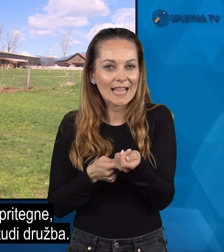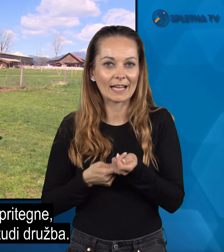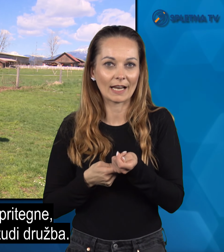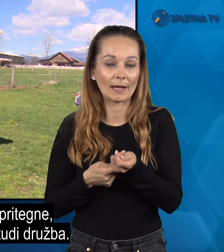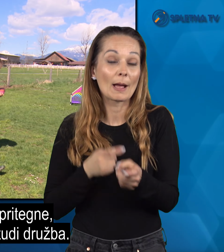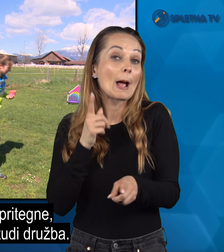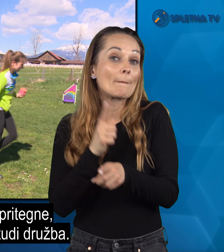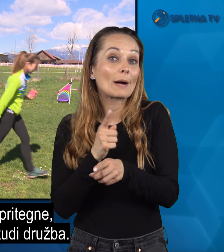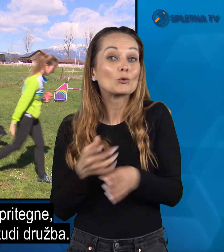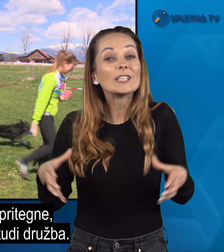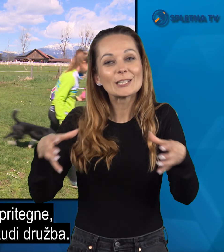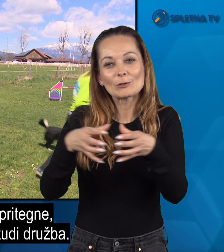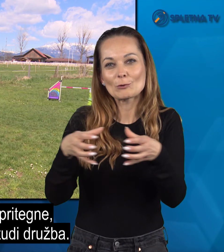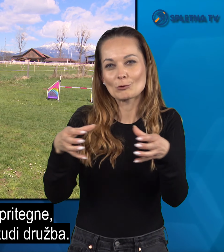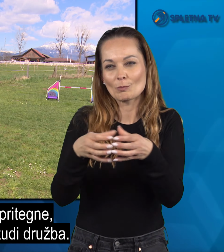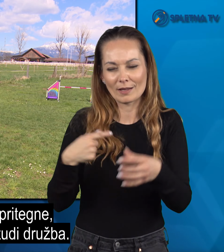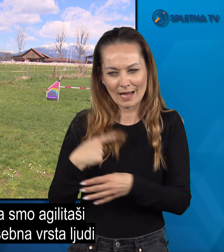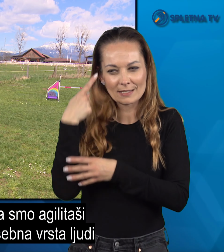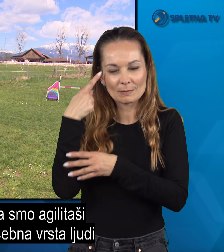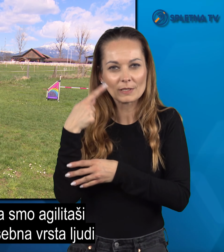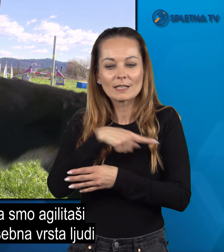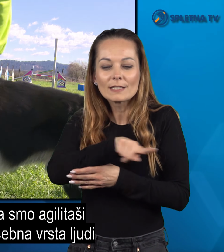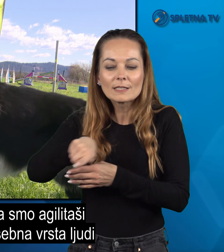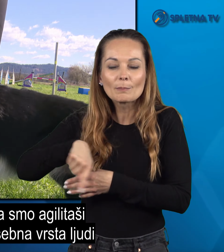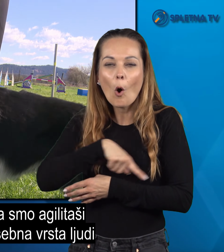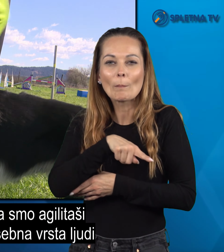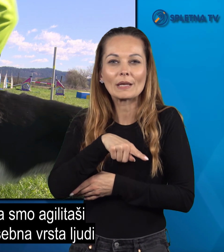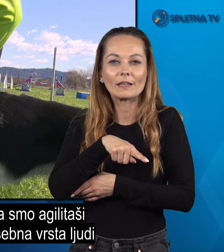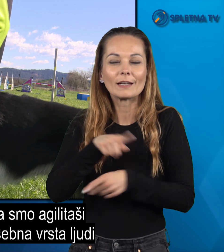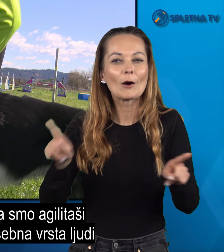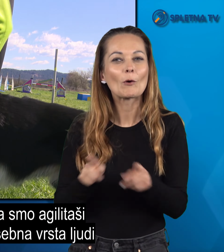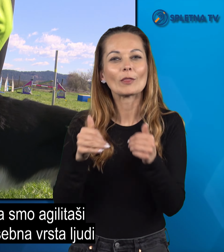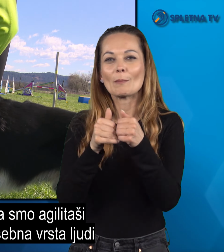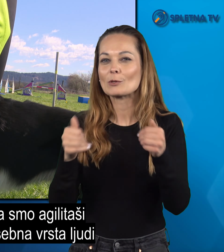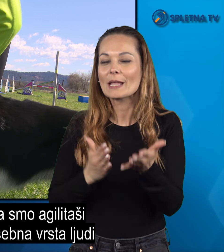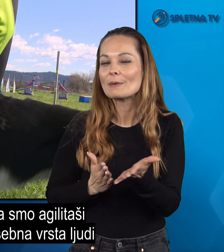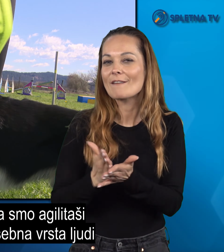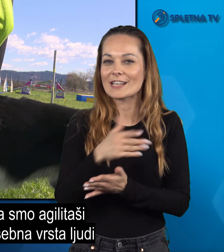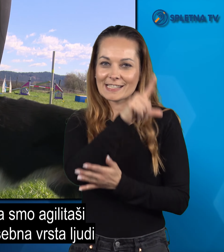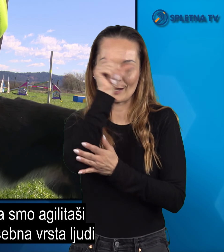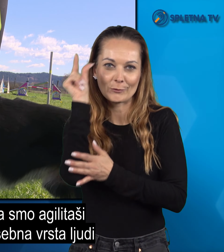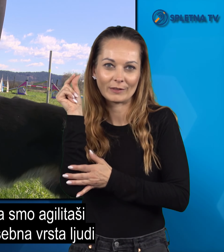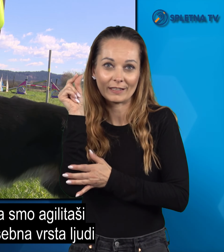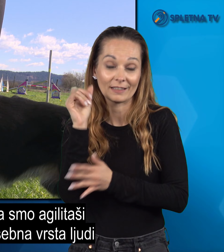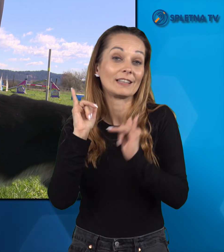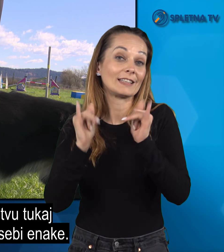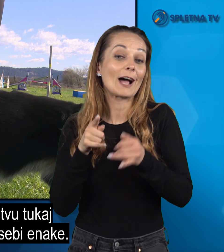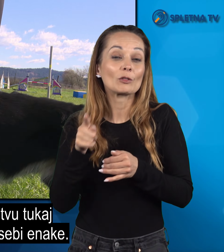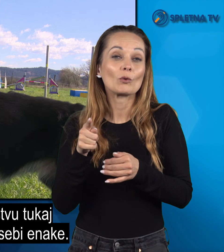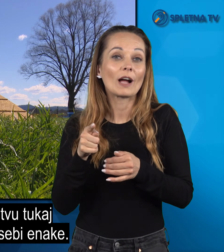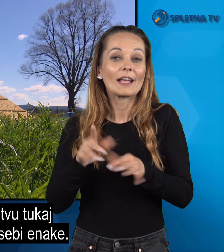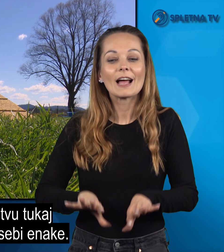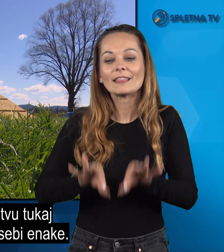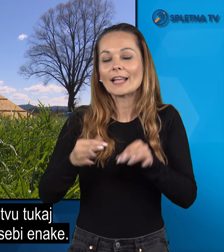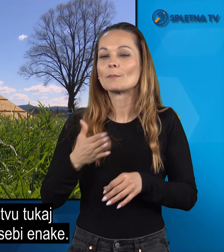pritegne. Hkrati pa tudi družba. Se mi zdi, da smo agilitaši tako malo posebna vrsta ljudi in v bistvu